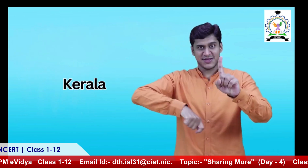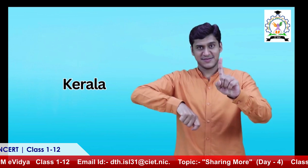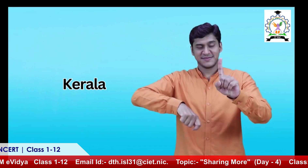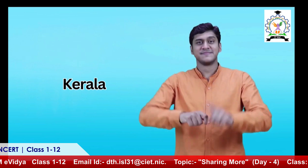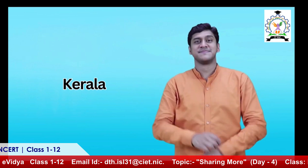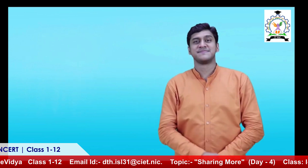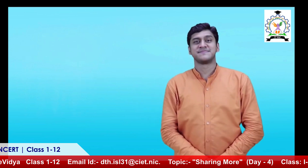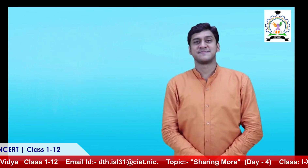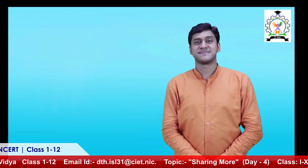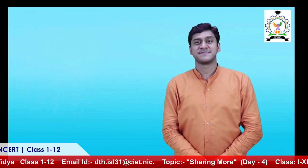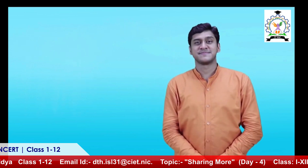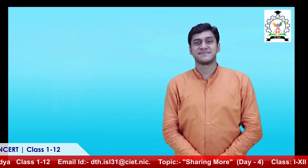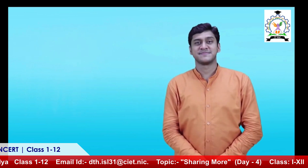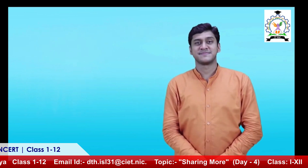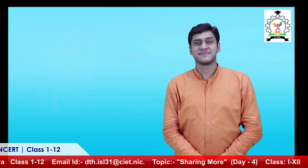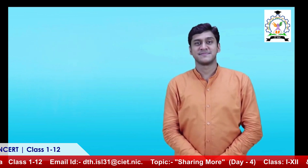केरला,